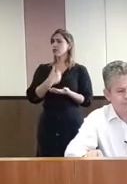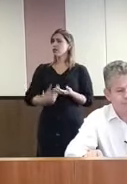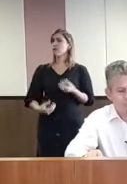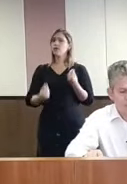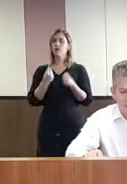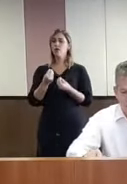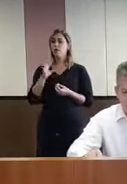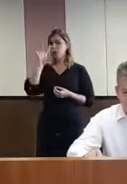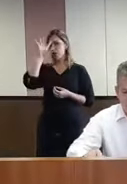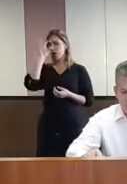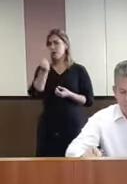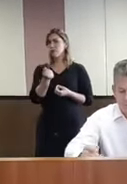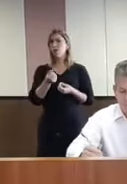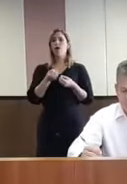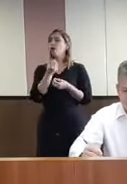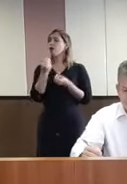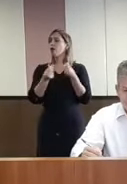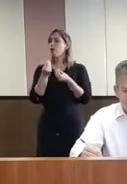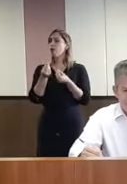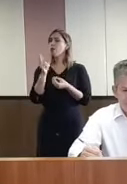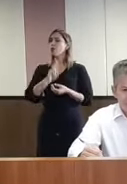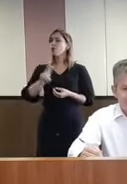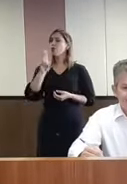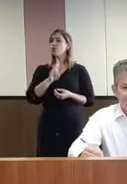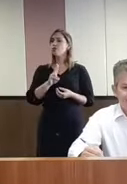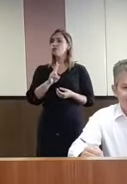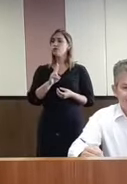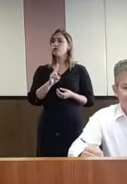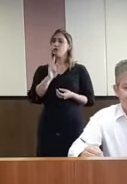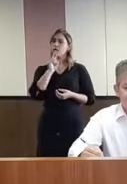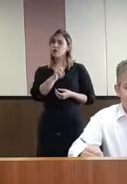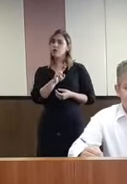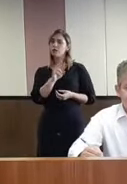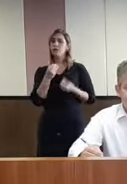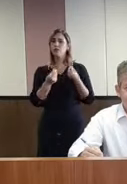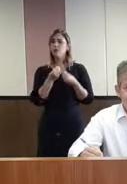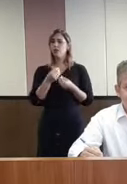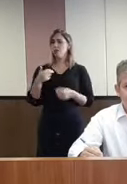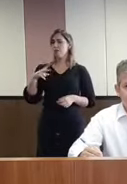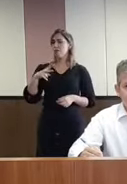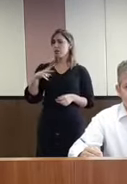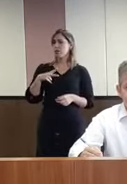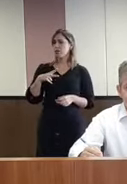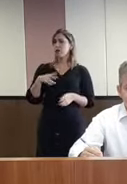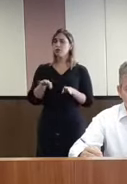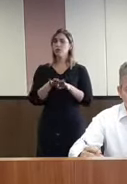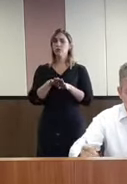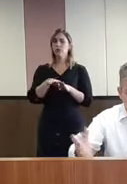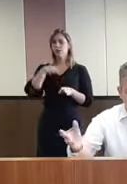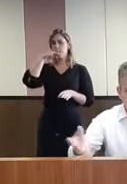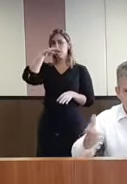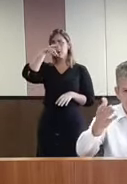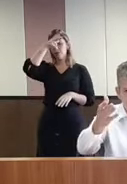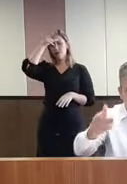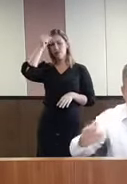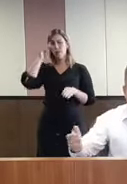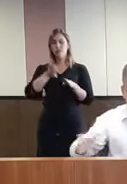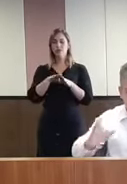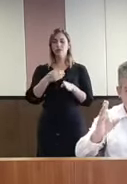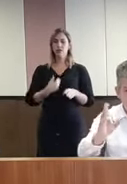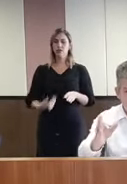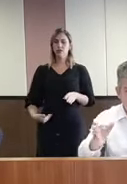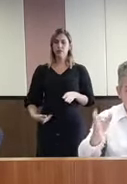resolver isso? Quais protocolos podem ser criados para que as redes públicas e privadas falem a mesma língua? Eu até peço, Vanzelo,